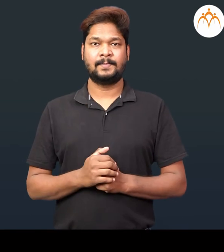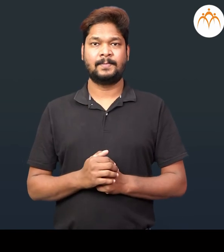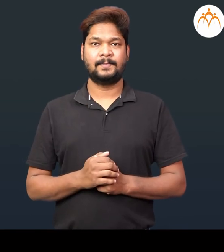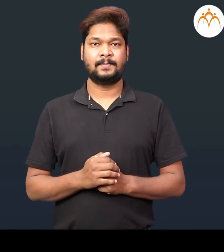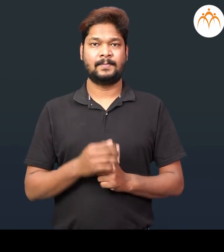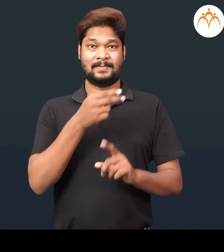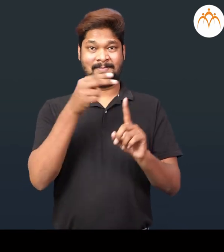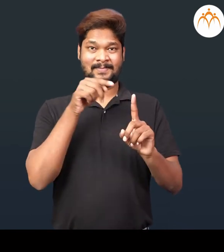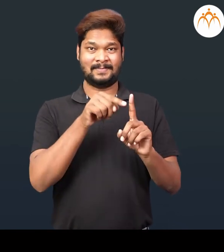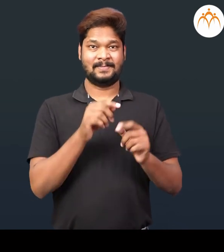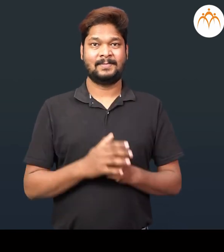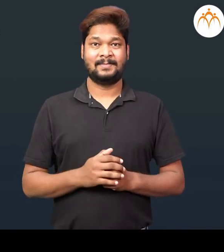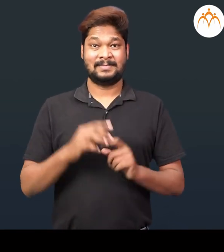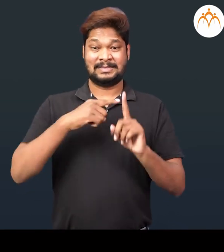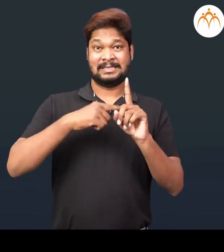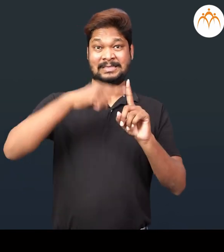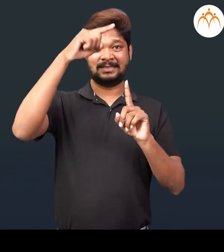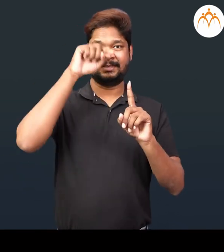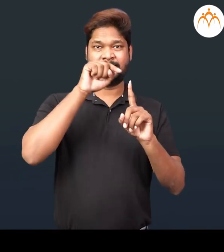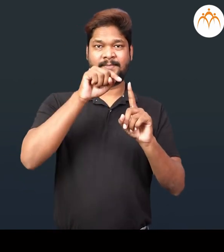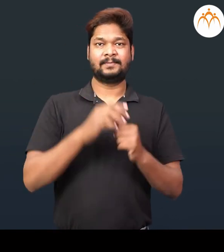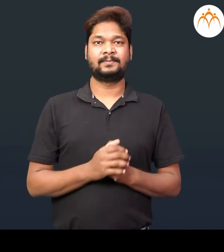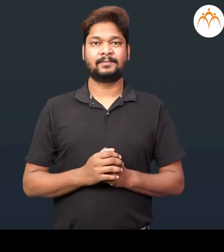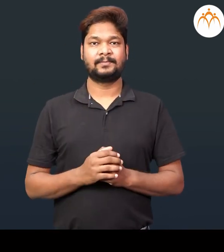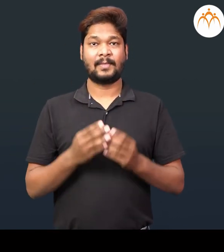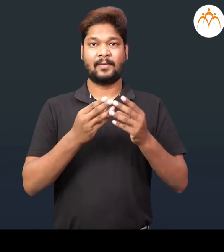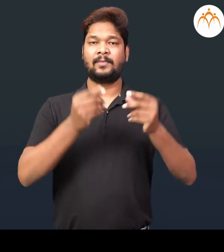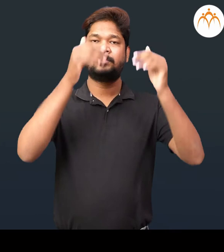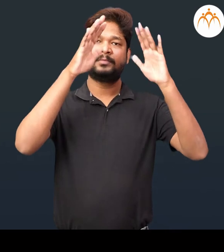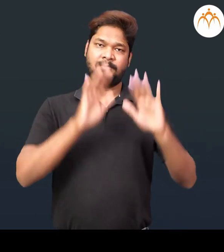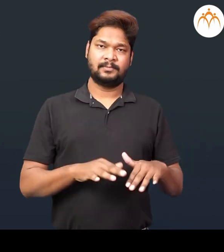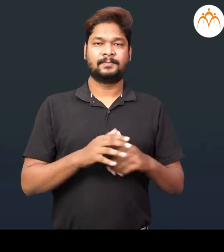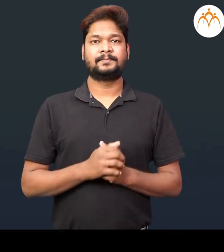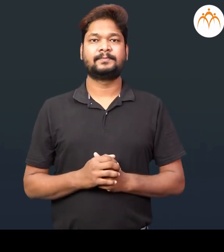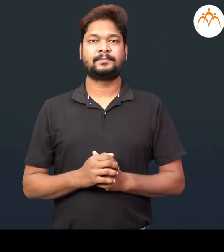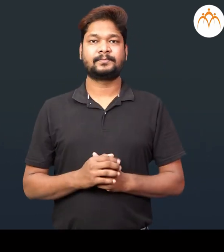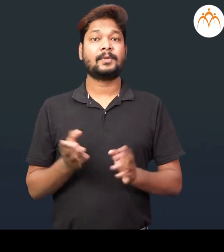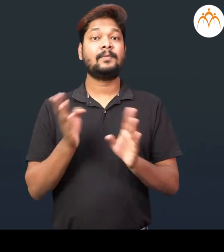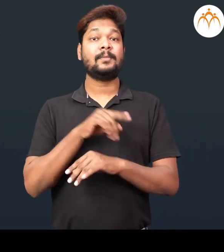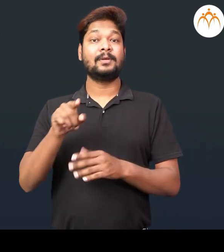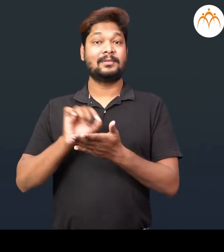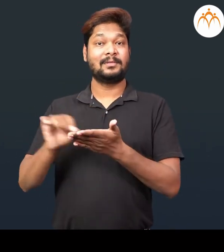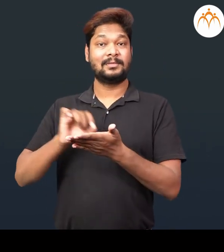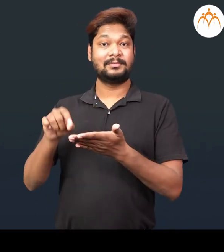कार्बन, बोरॉन हे स्थायू अधातू असून उच्च तापमानालाच वितळतात.